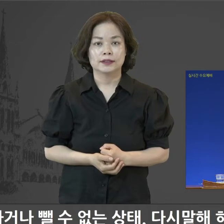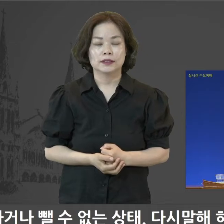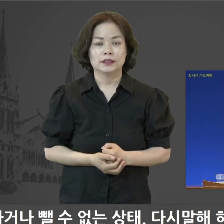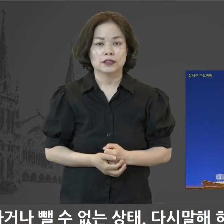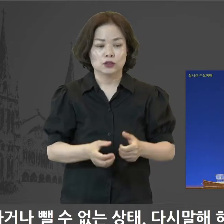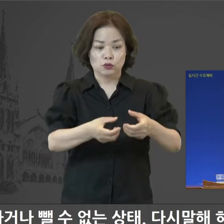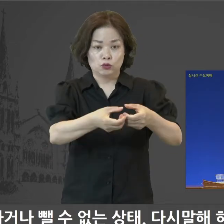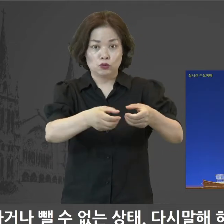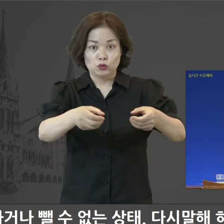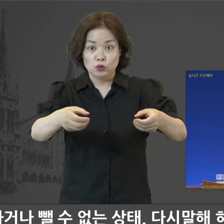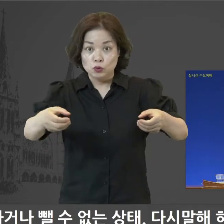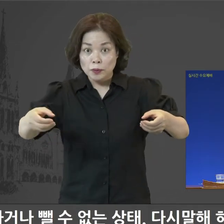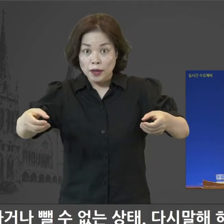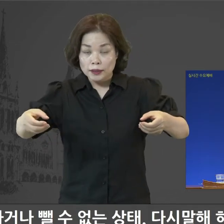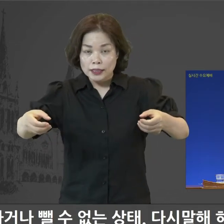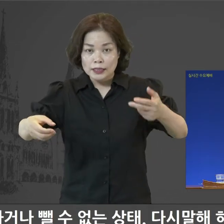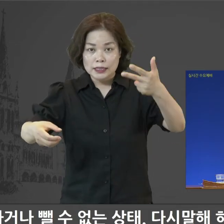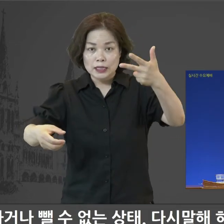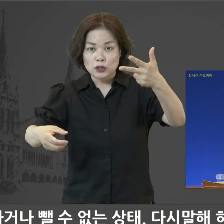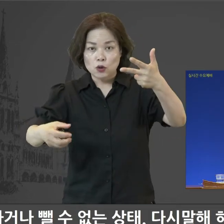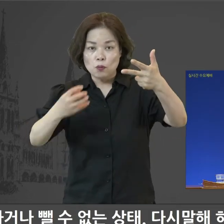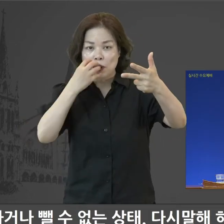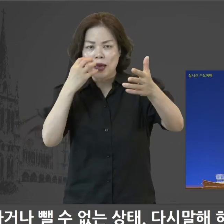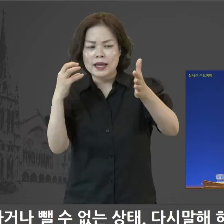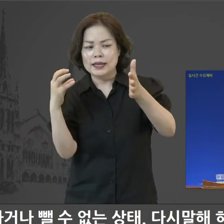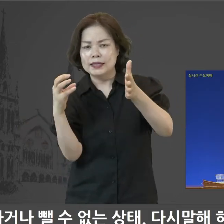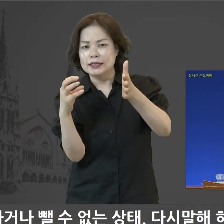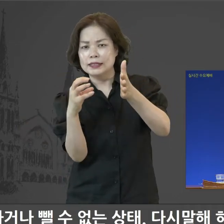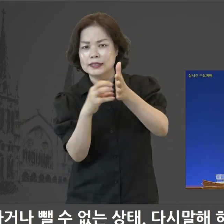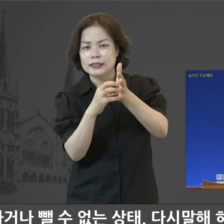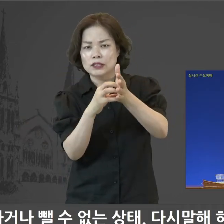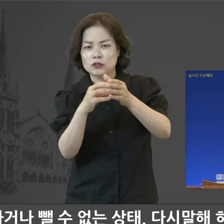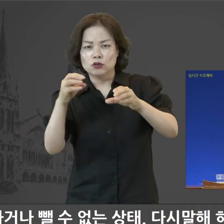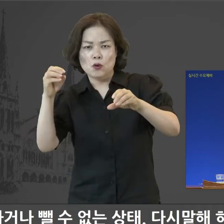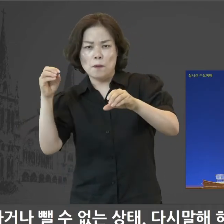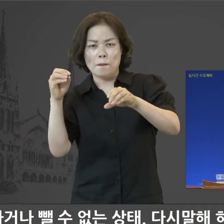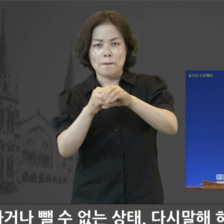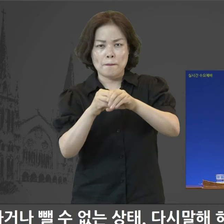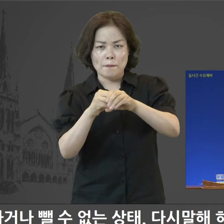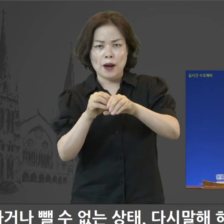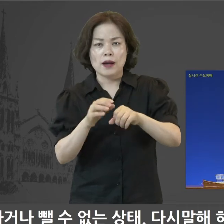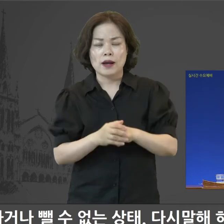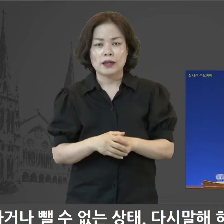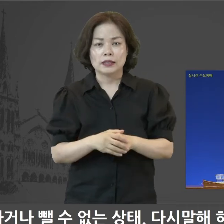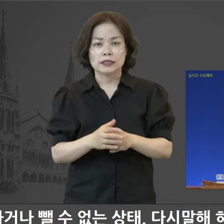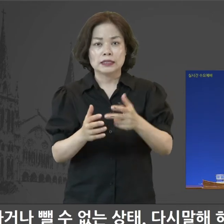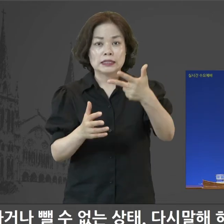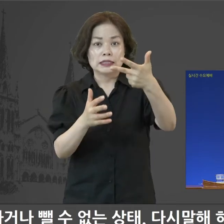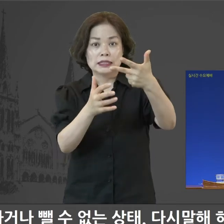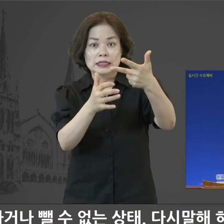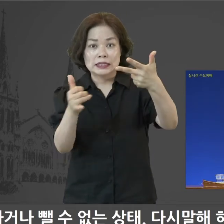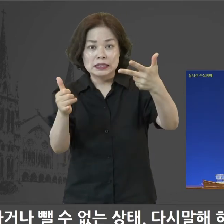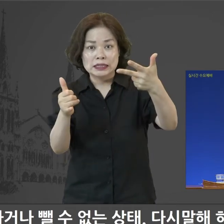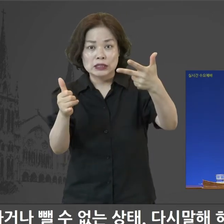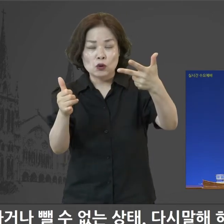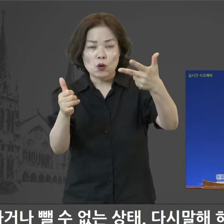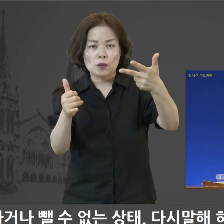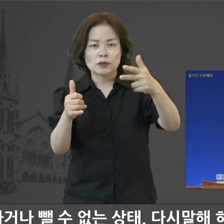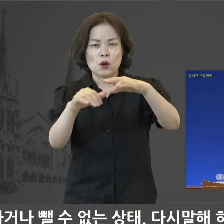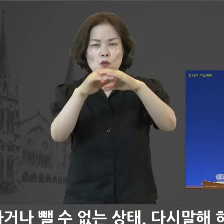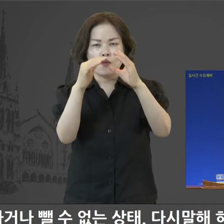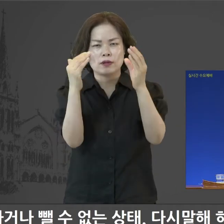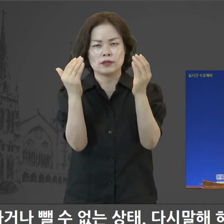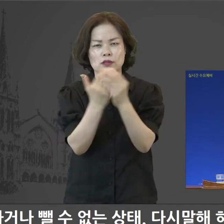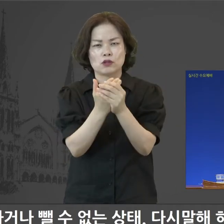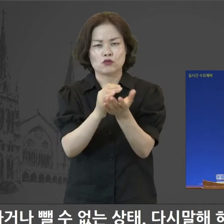그 두루마리가 그리고 7인으로 봉인되어 있다라고 합니다. 자, 7은 완전수를